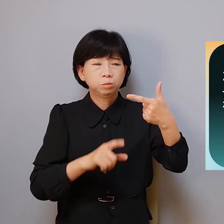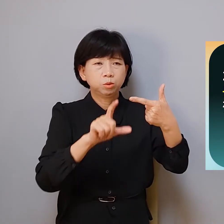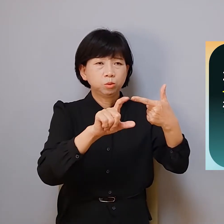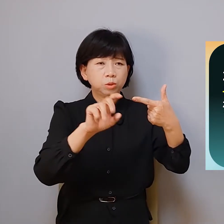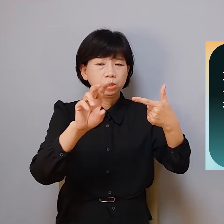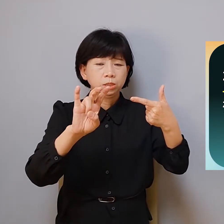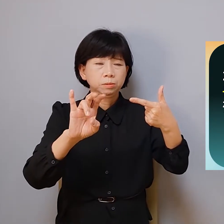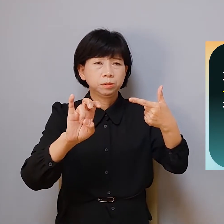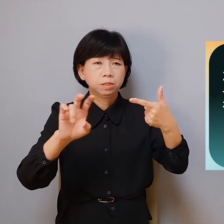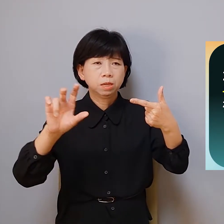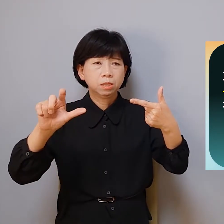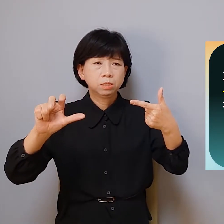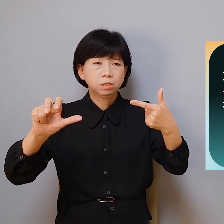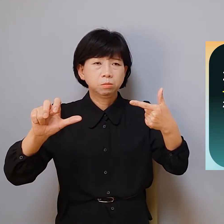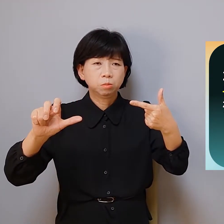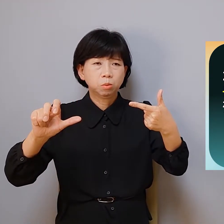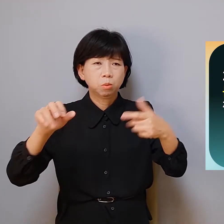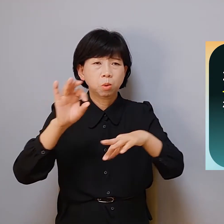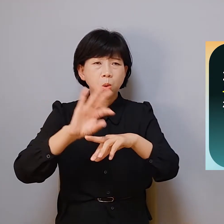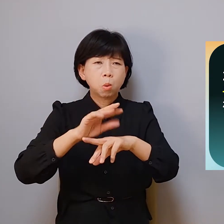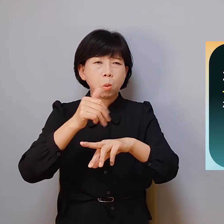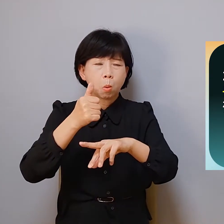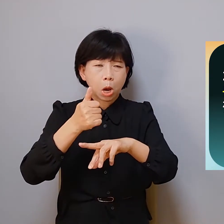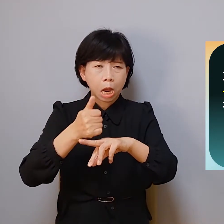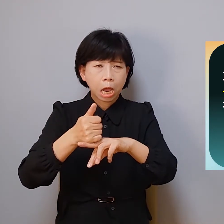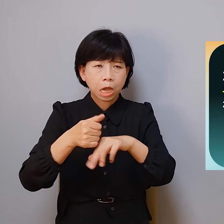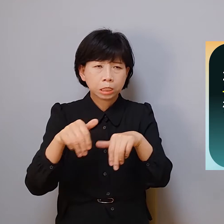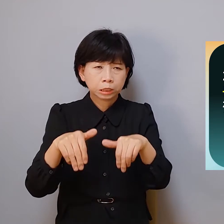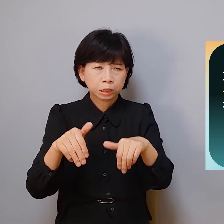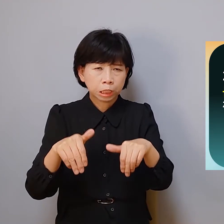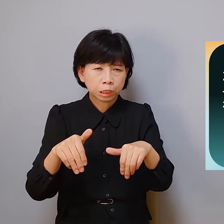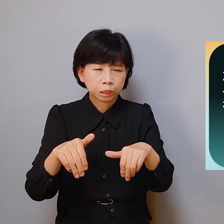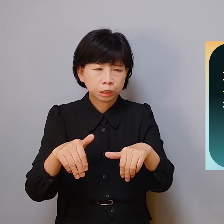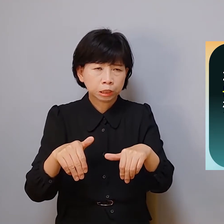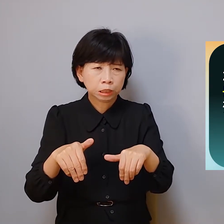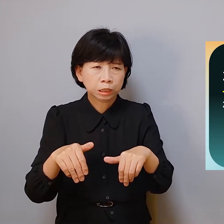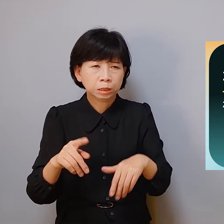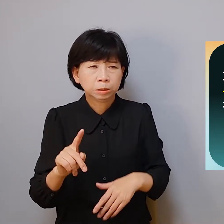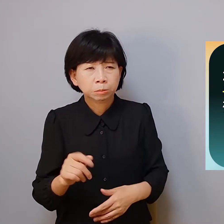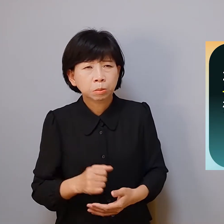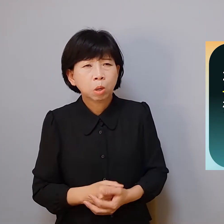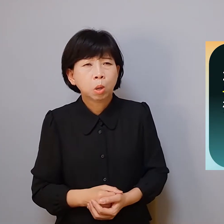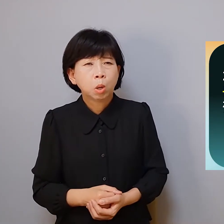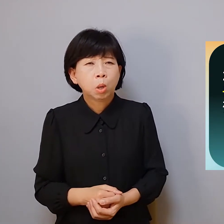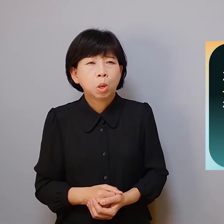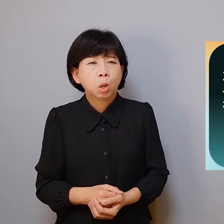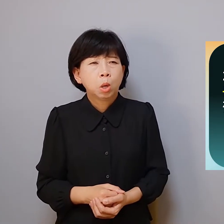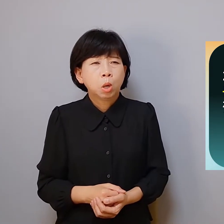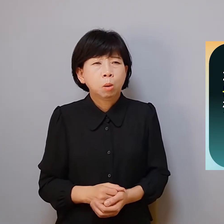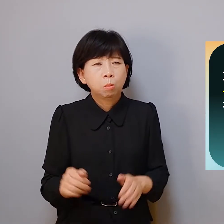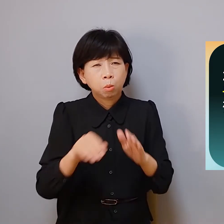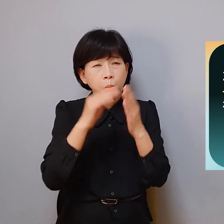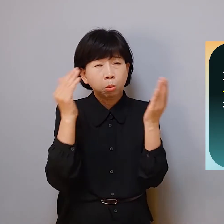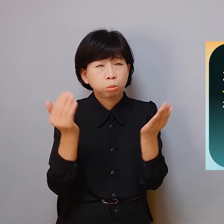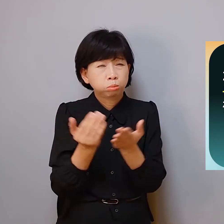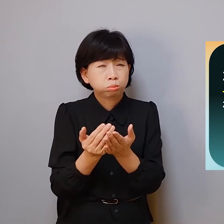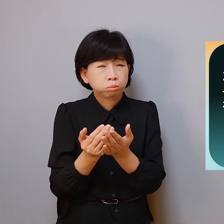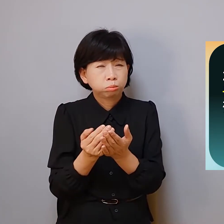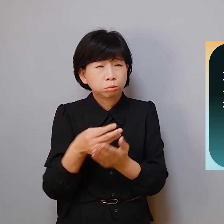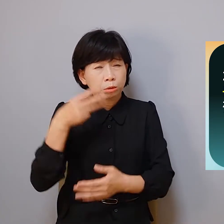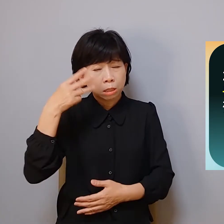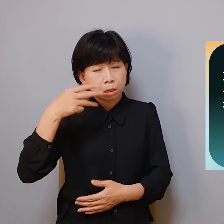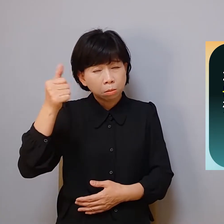말씀을 보면요, 그런 어처구니 없는 꼴이 일어남에도 불구하고 왕과 그의 신하들이 이 모든